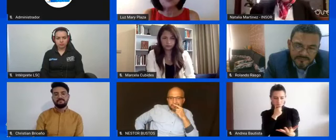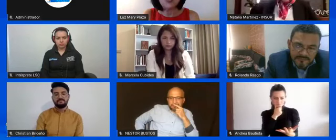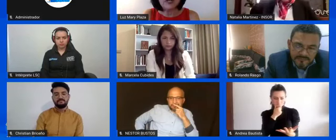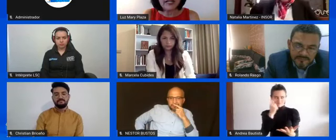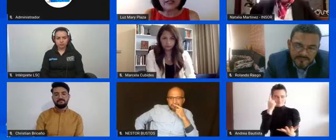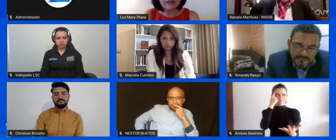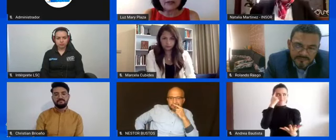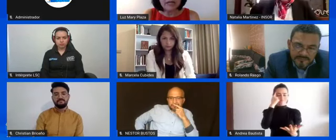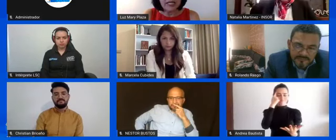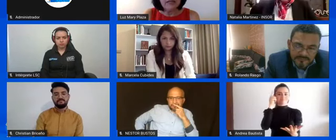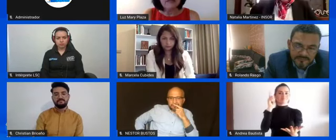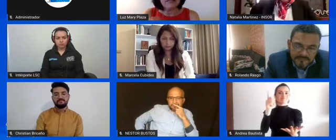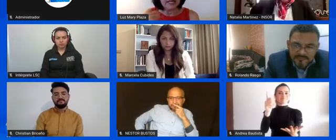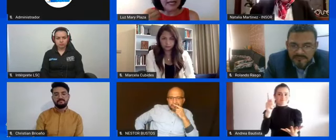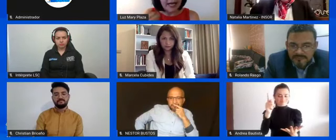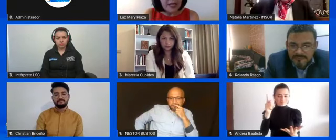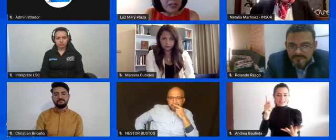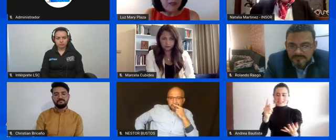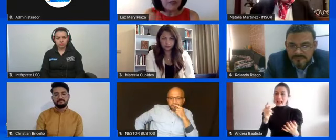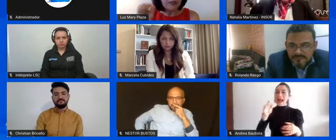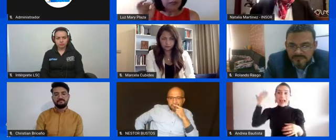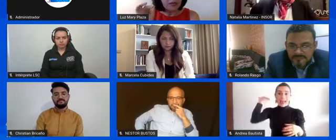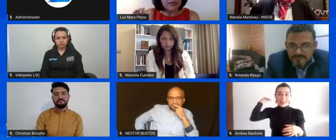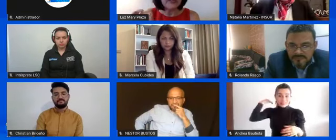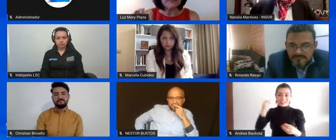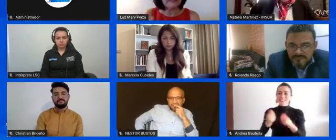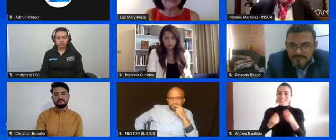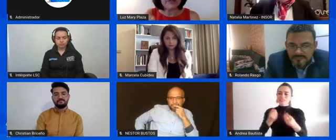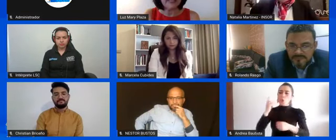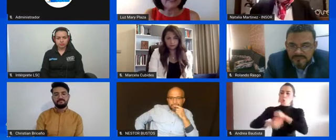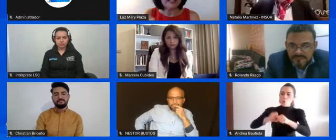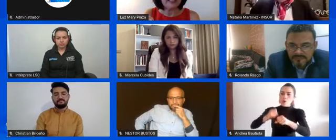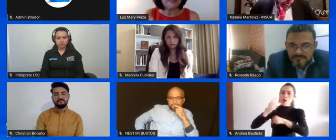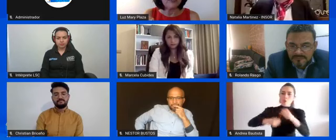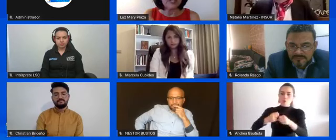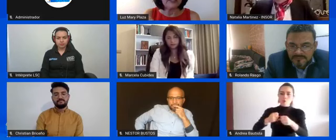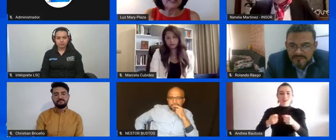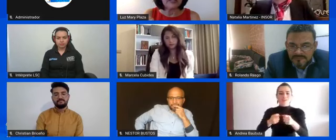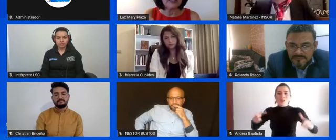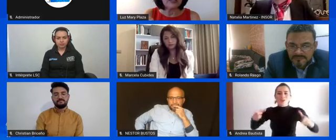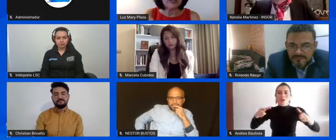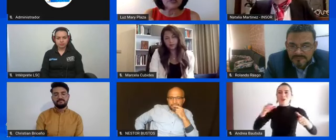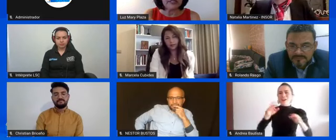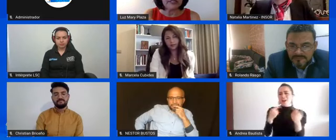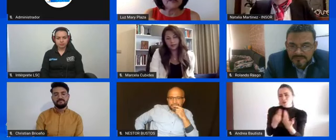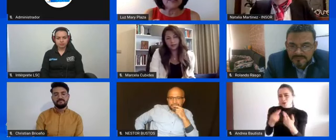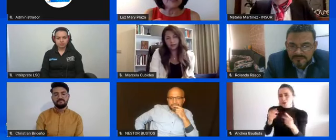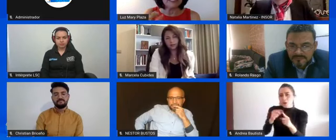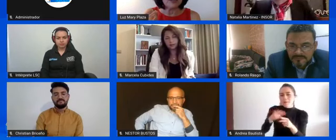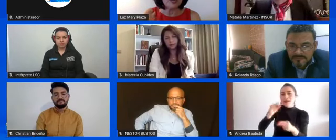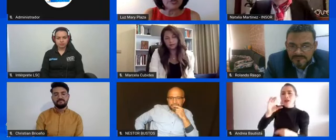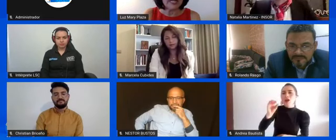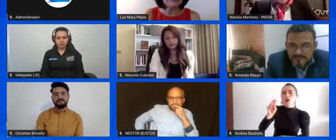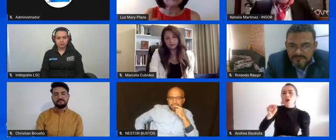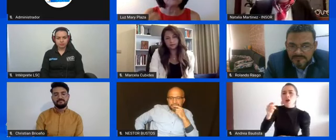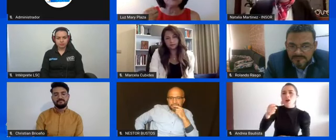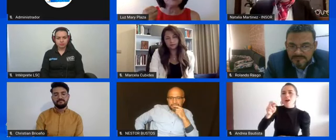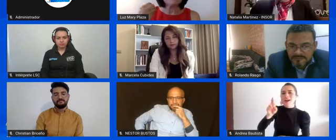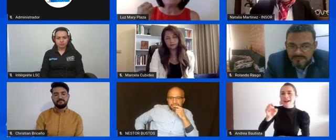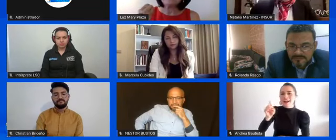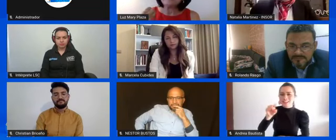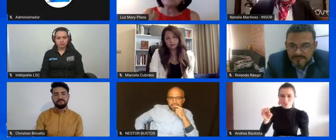hacíamos congresos cada año, muy fielmente, cada funcionario entregaba su resumen de trabajo, hacíamos